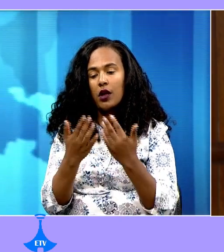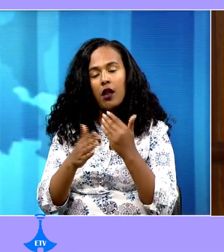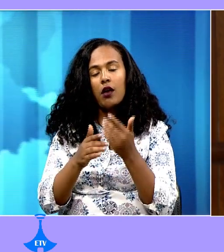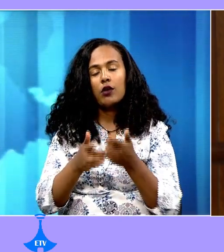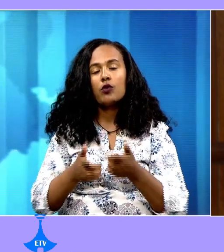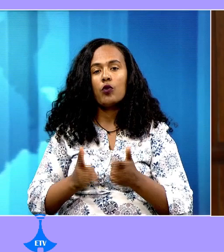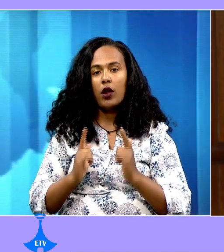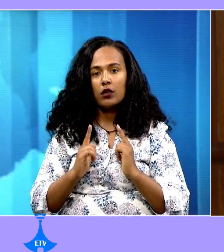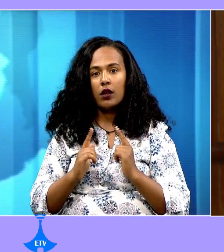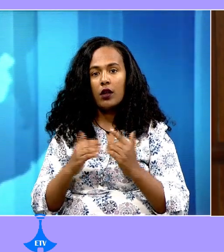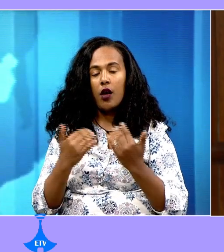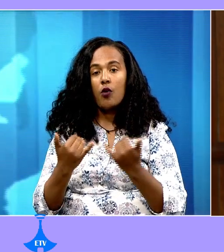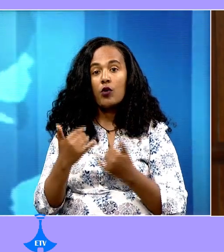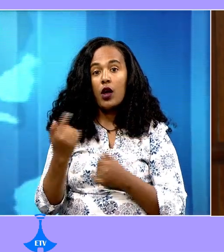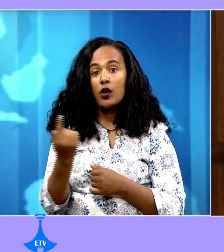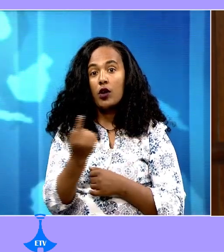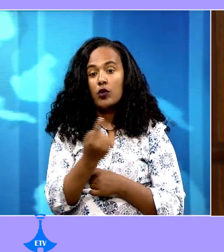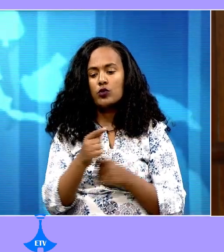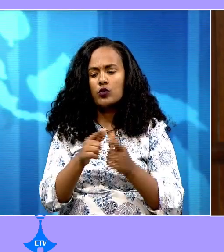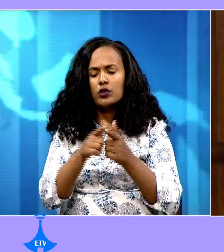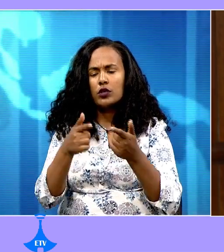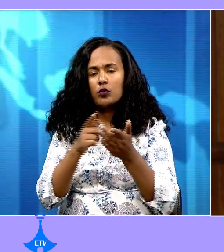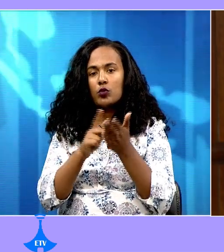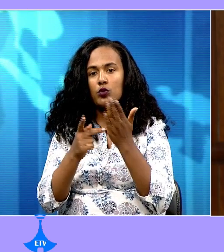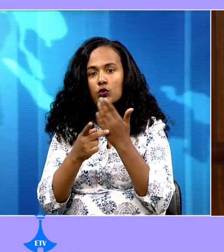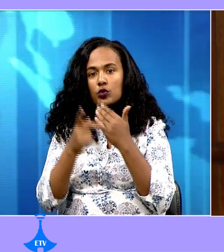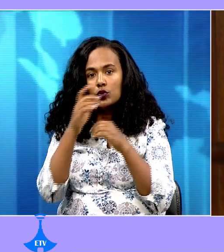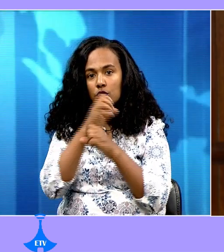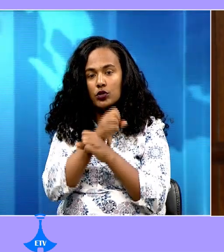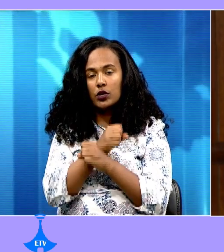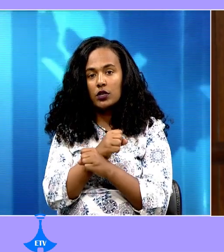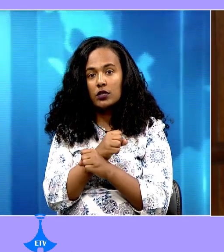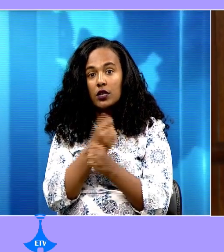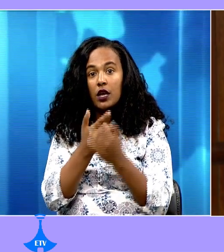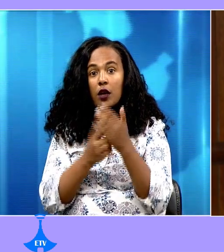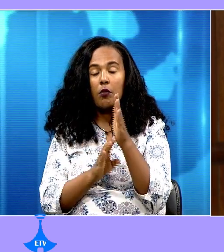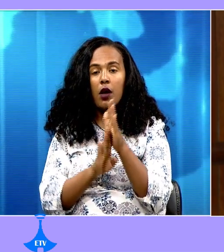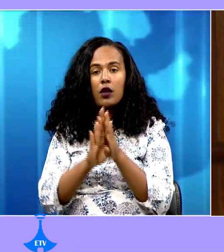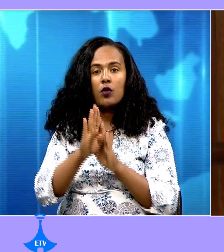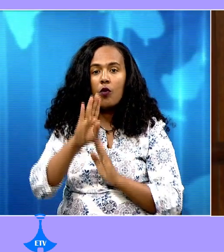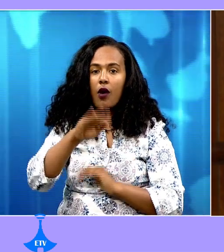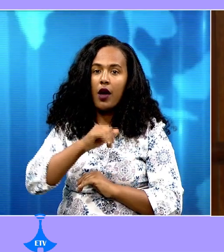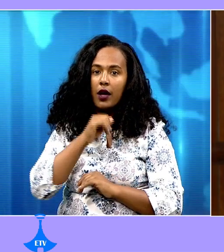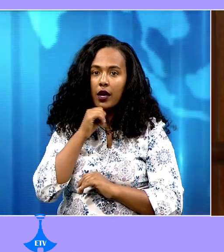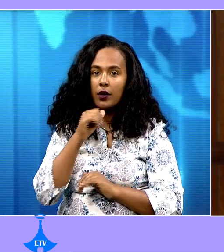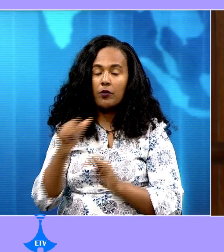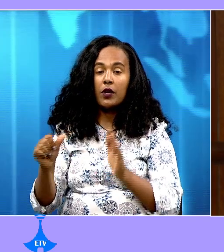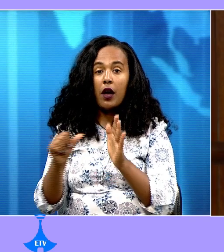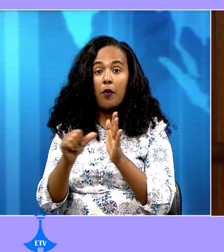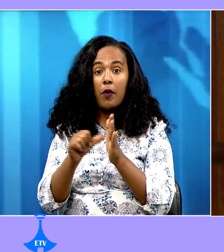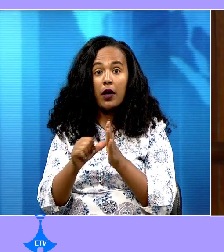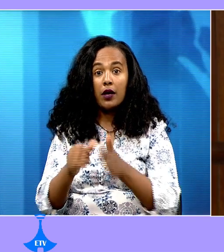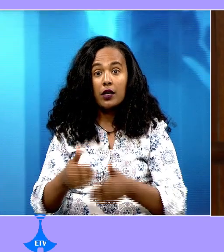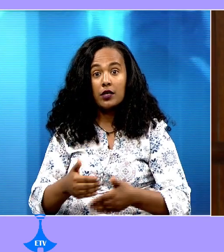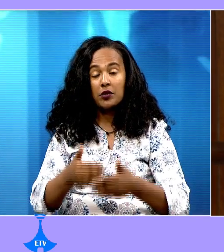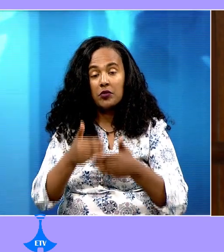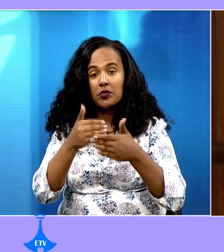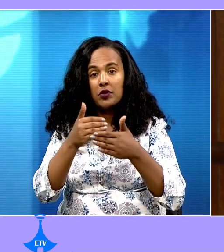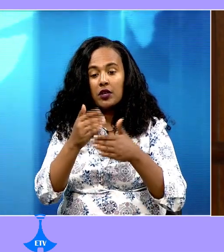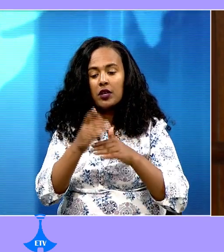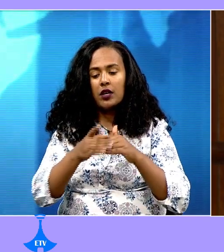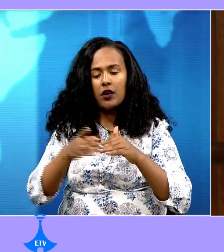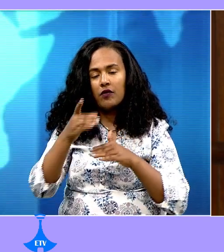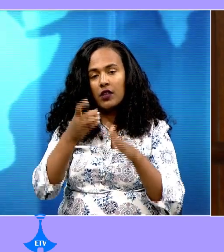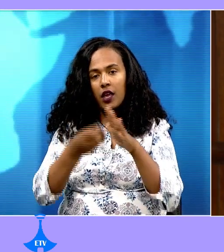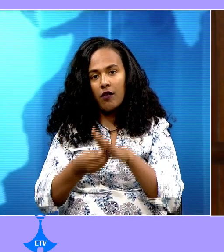ይኖራታል። አሁን አንዳንድ ትልልቅ ፕሮጀክቶች ስንጨርስ ኢንፍሉዌንሳችን ማደጉ አይቀርም። የአባይ ግድብ ጉዳይ አንዱ ነው። ከፍተኛ